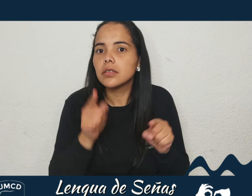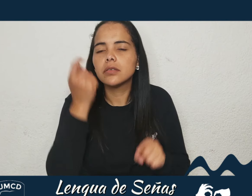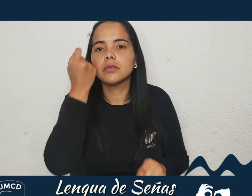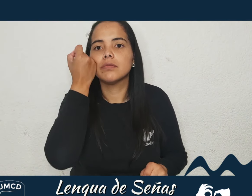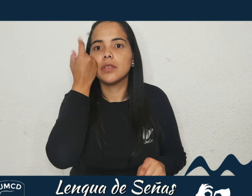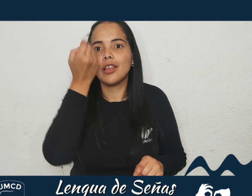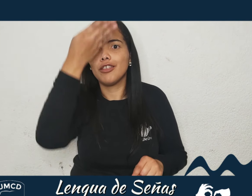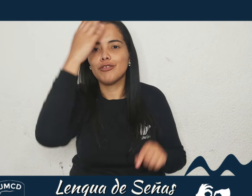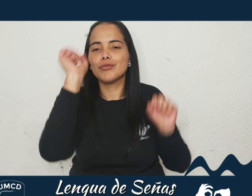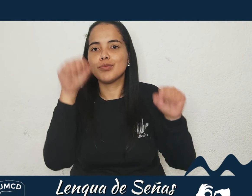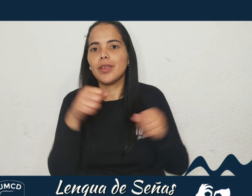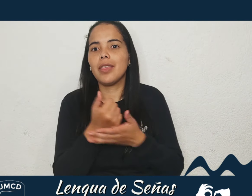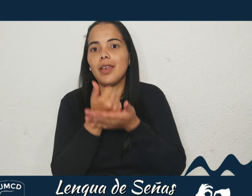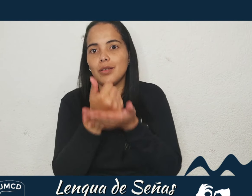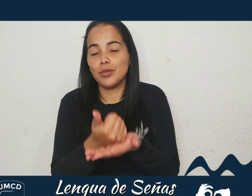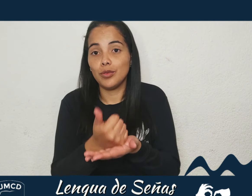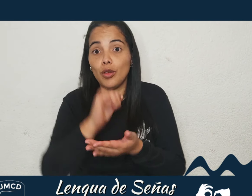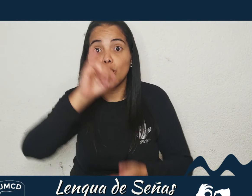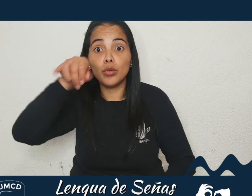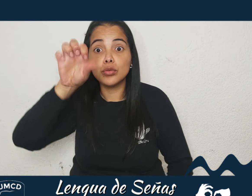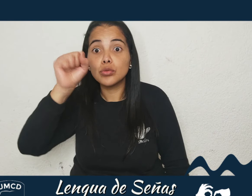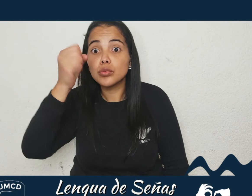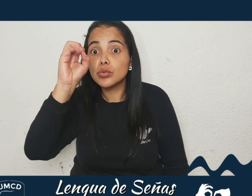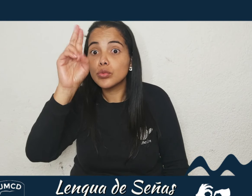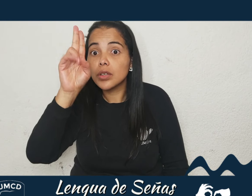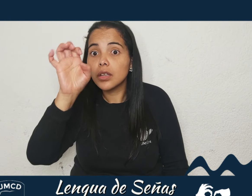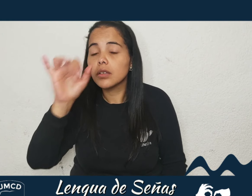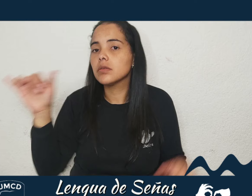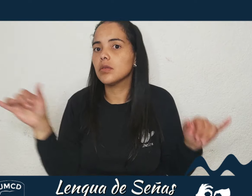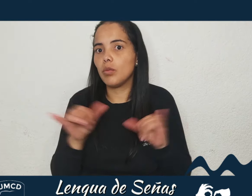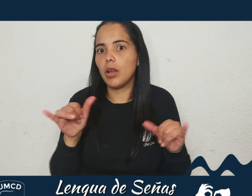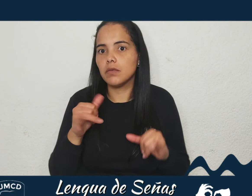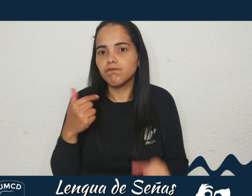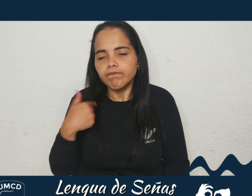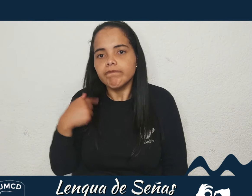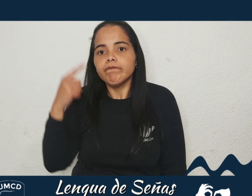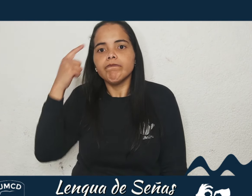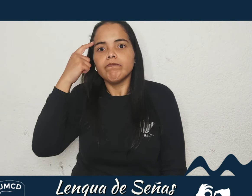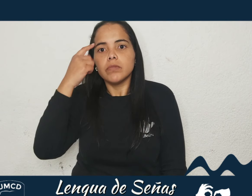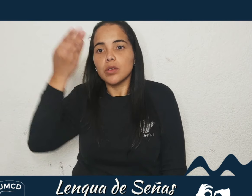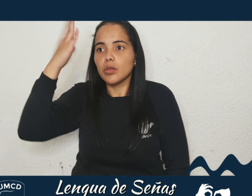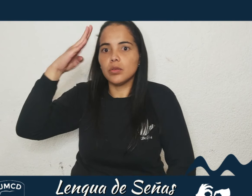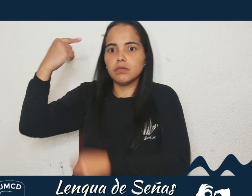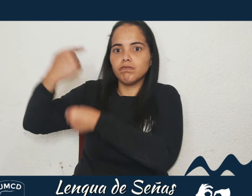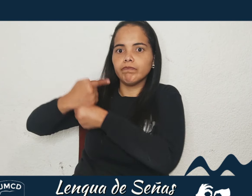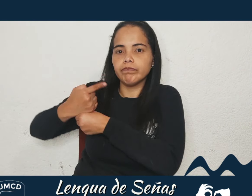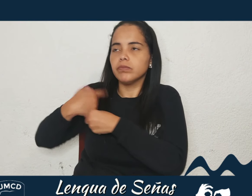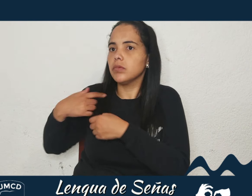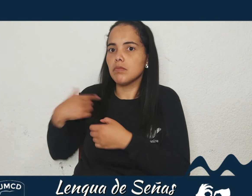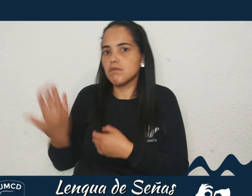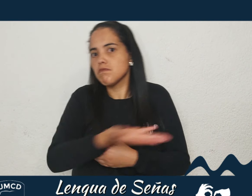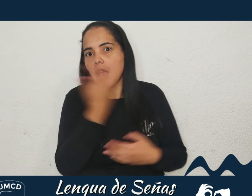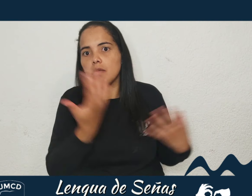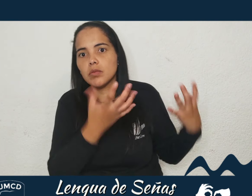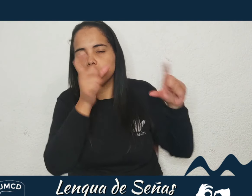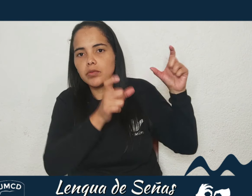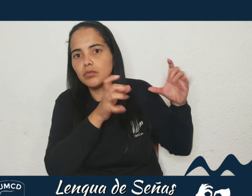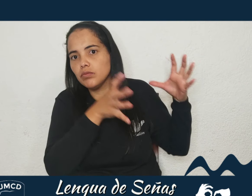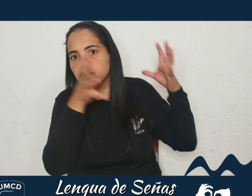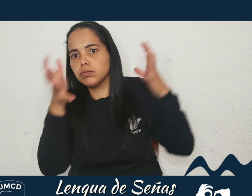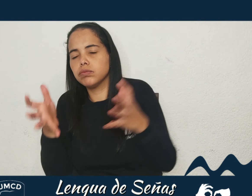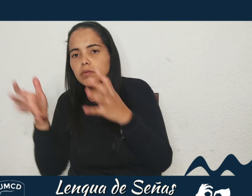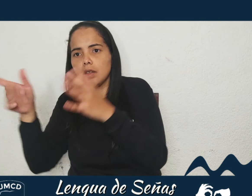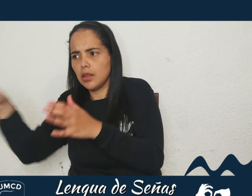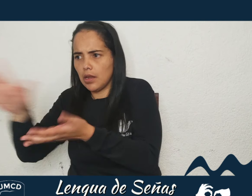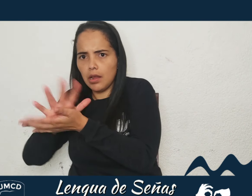donde Dios obra. Para Josué, esta fue una lección, una prueba muy importante. El